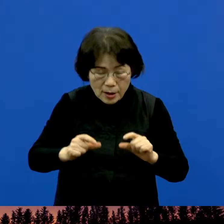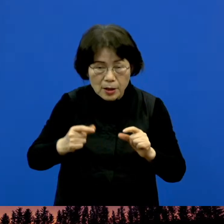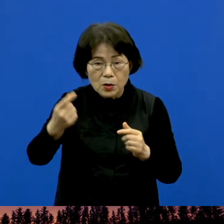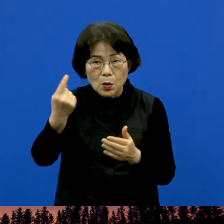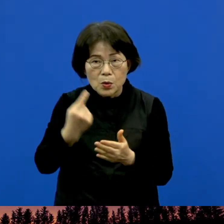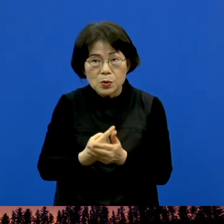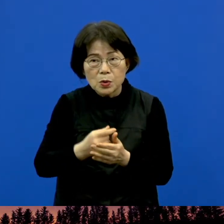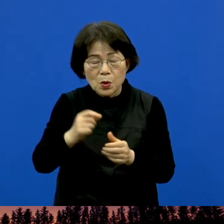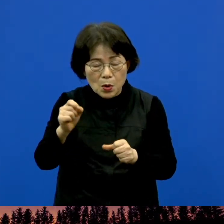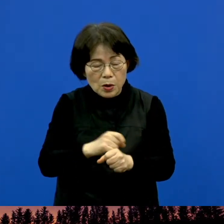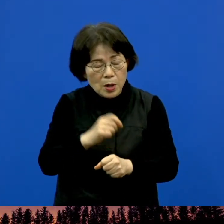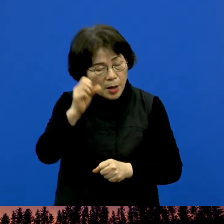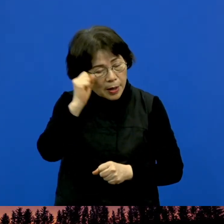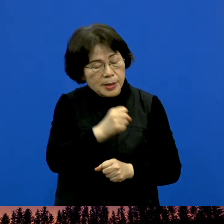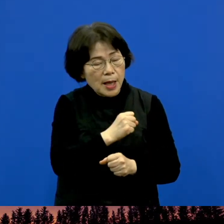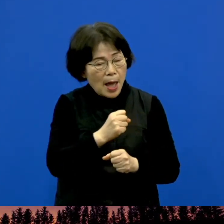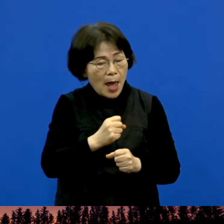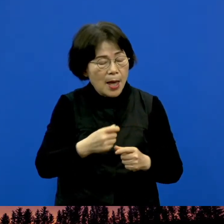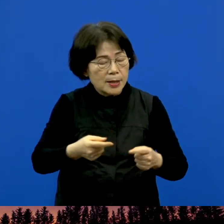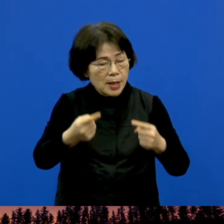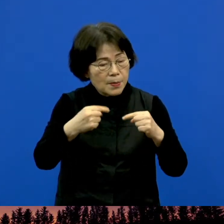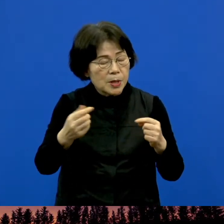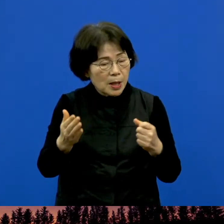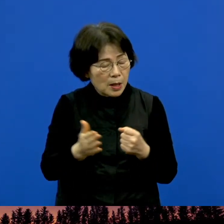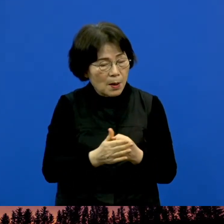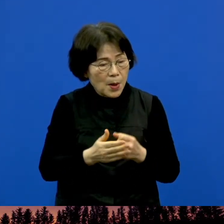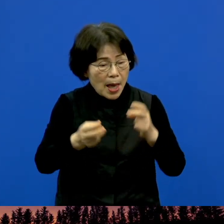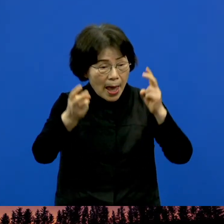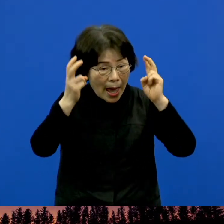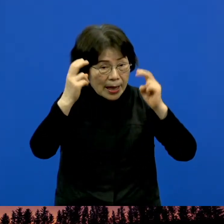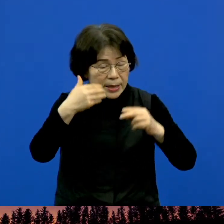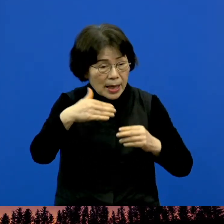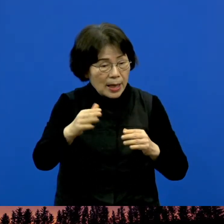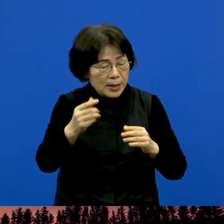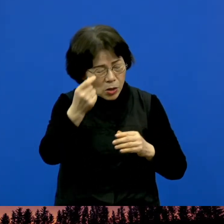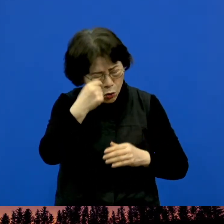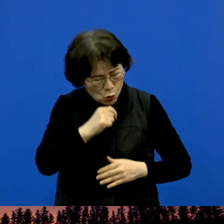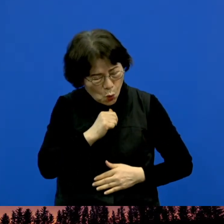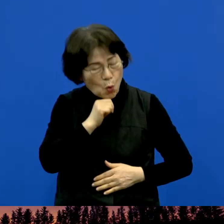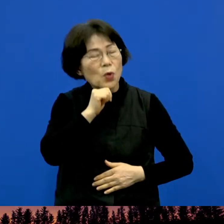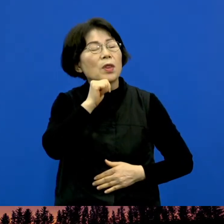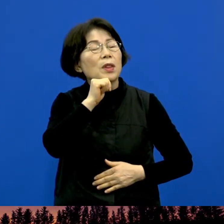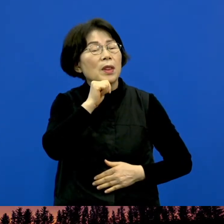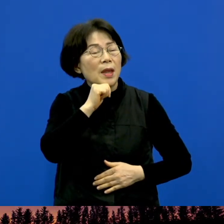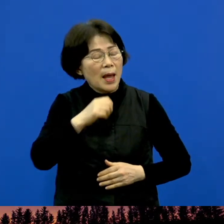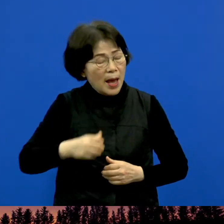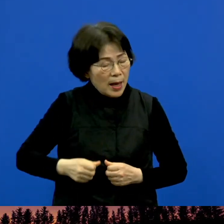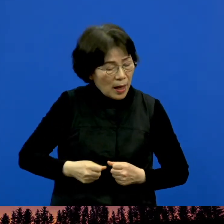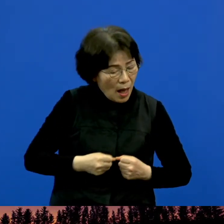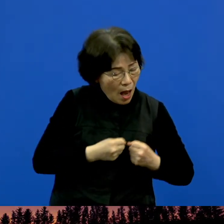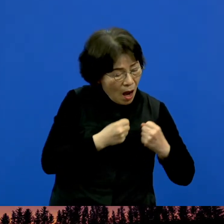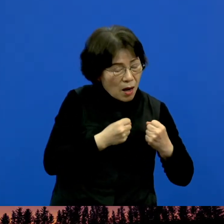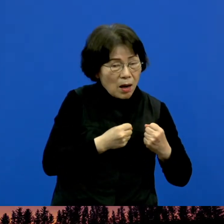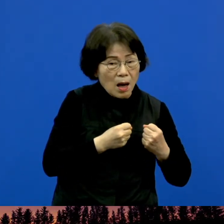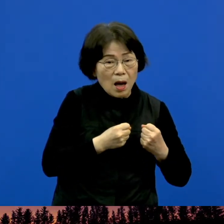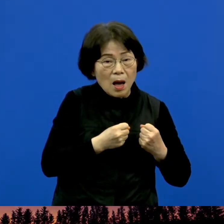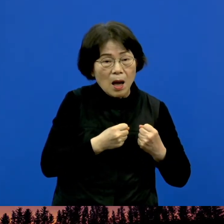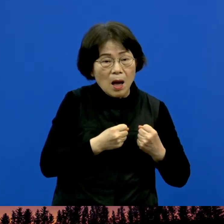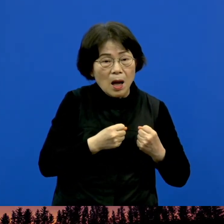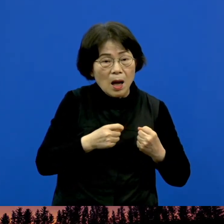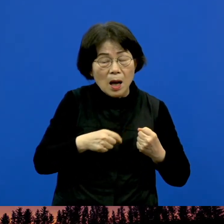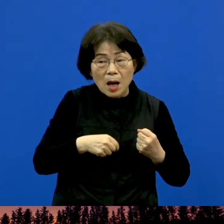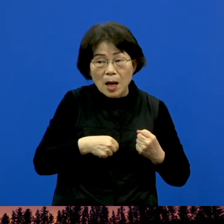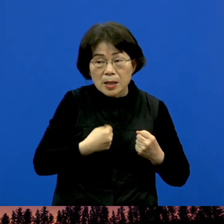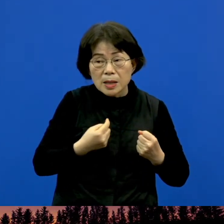특세에 참석하시는 것 때문에 직장의 일을 소홀히 하거나 등한히 하거나 게을리하거나